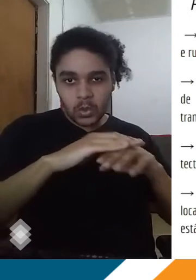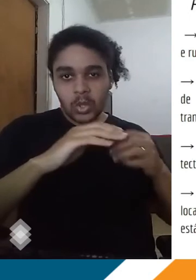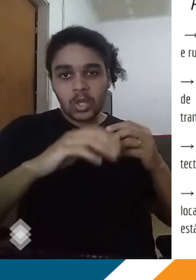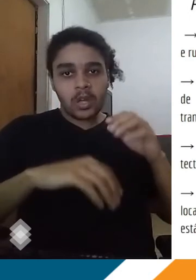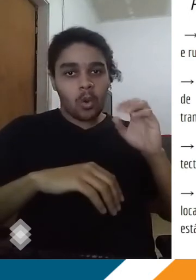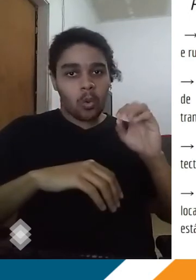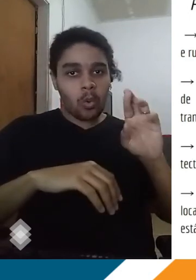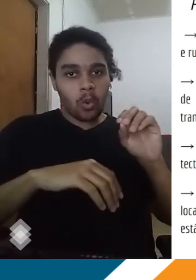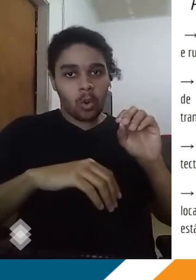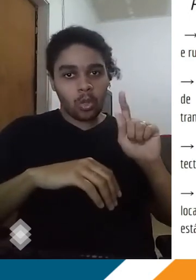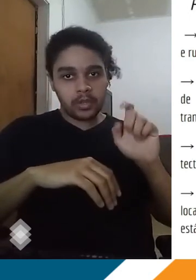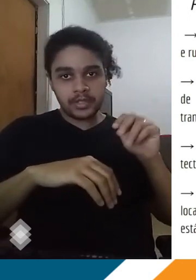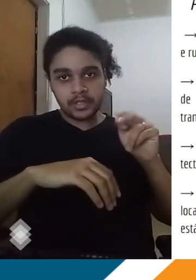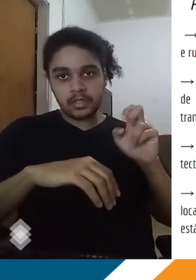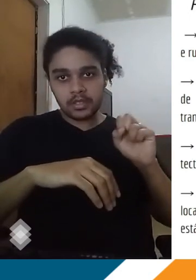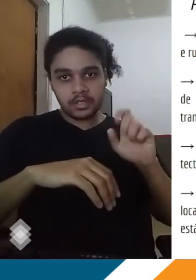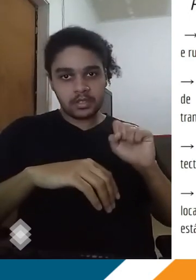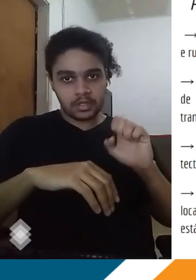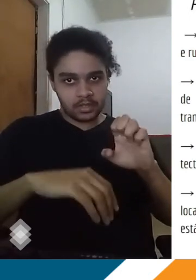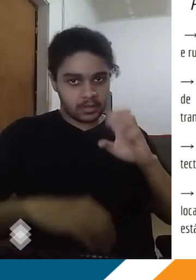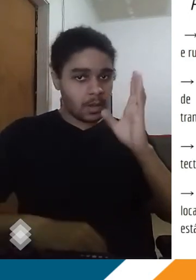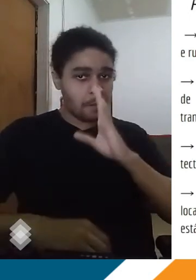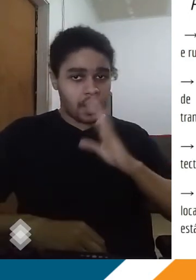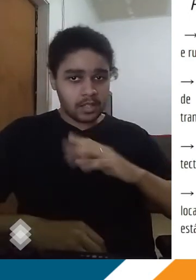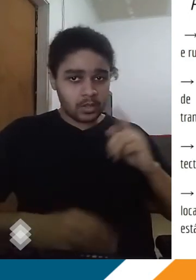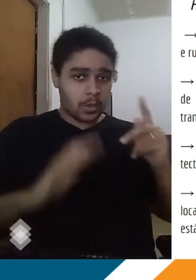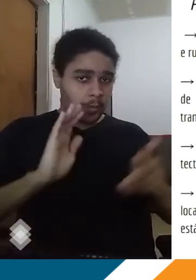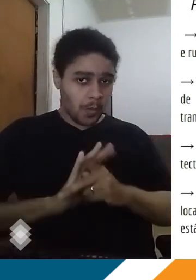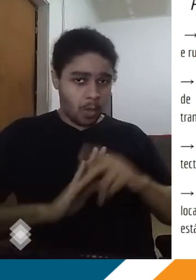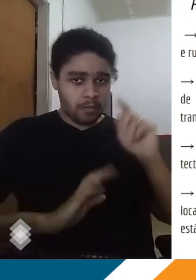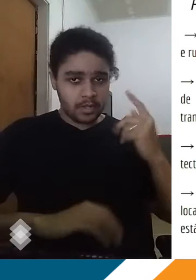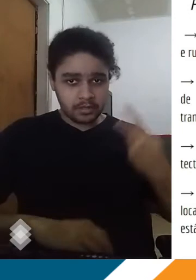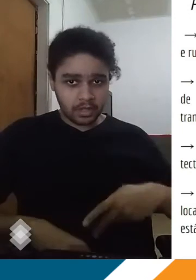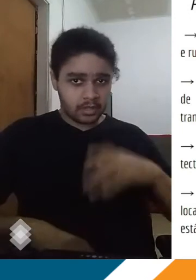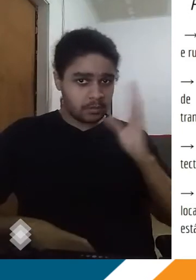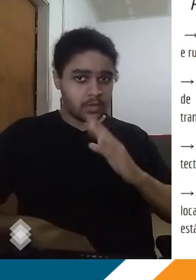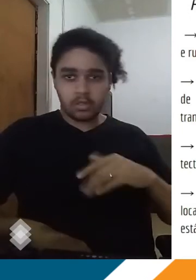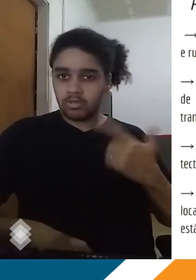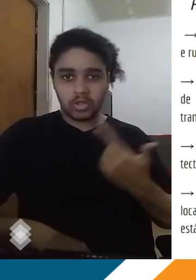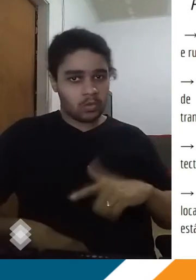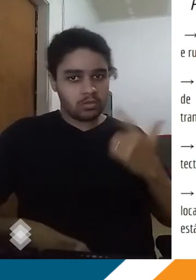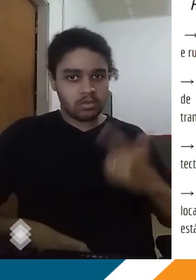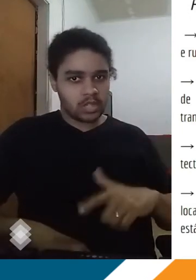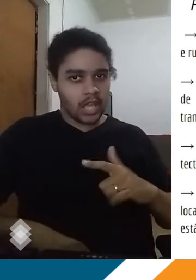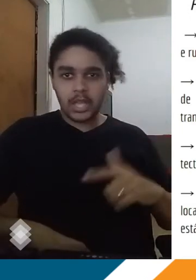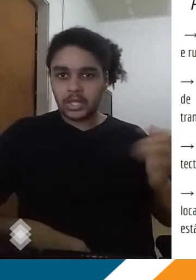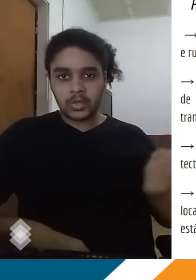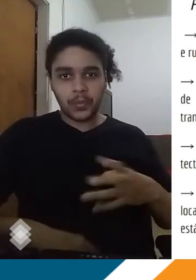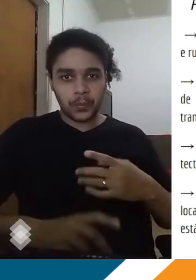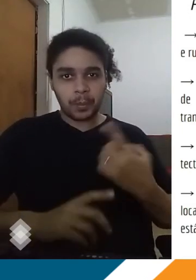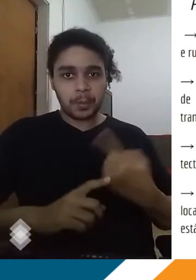das placas tectônicas, se chama de orogênese. No Brasil, falando especificamente de Brasil, a gente não